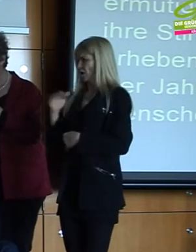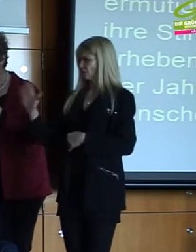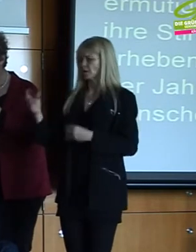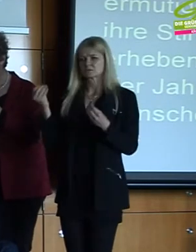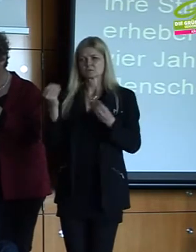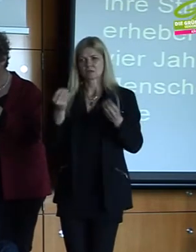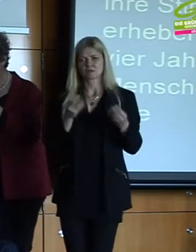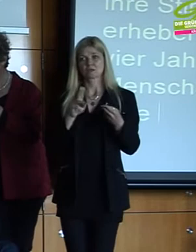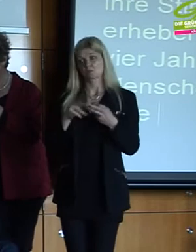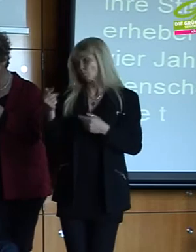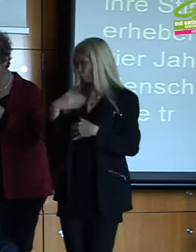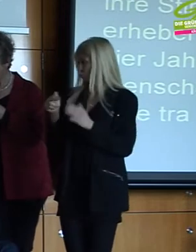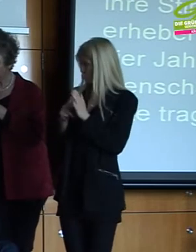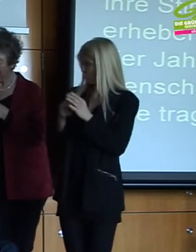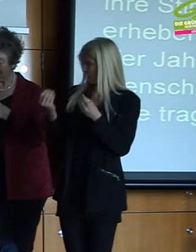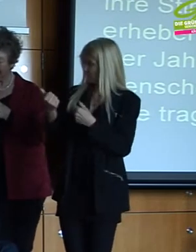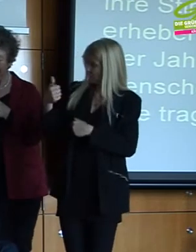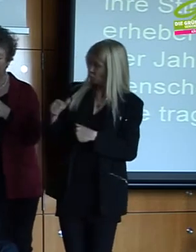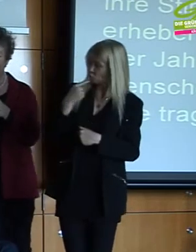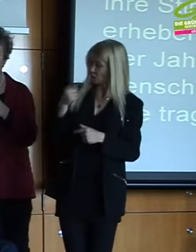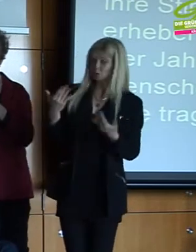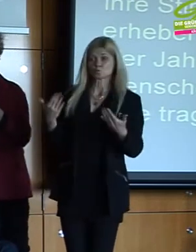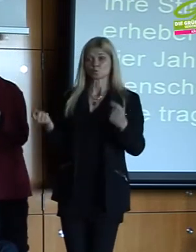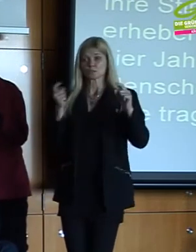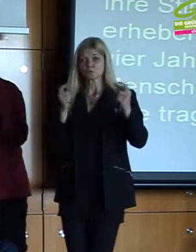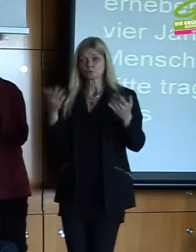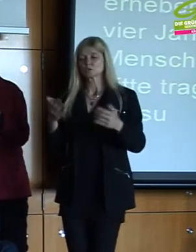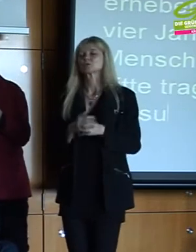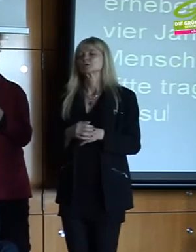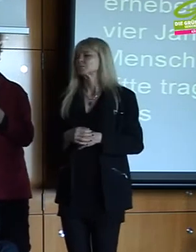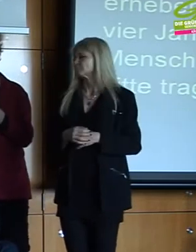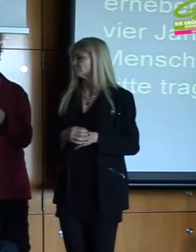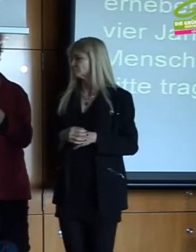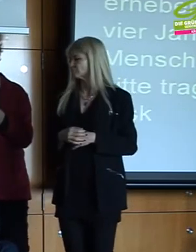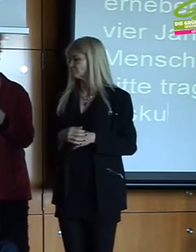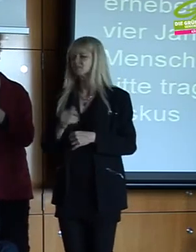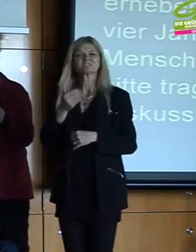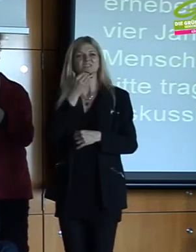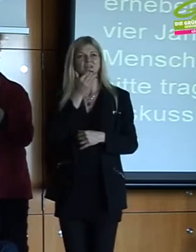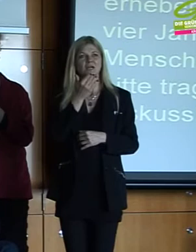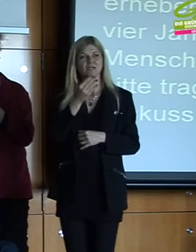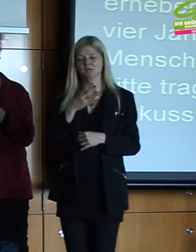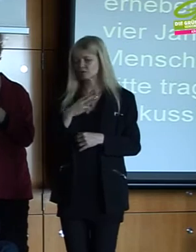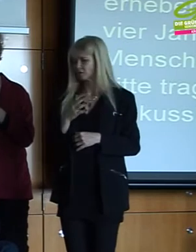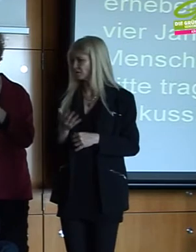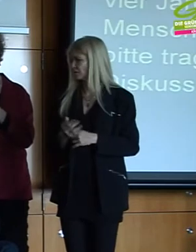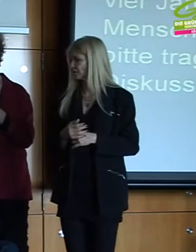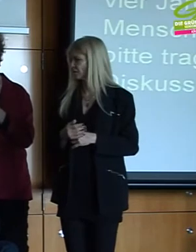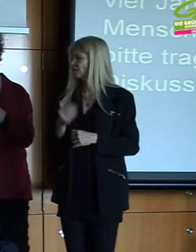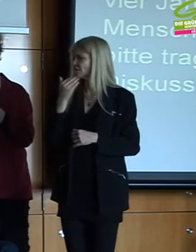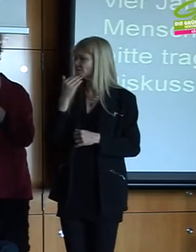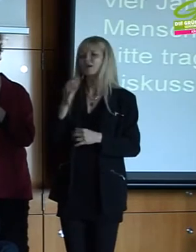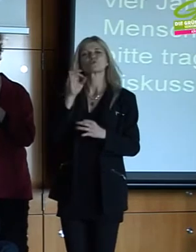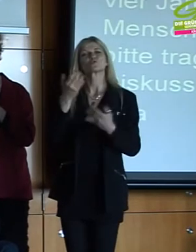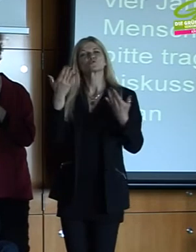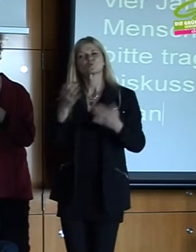dieser Diskussion jetzt noch beitragen, bitte? Ja, danke. Danke vorweg. Danke vorweg für die